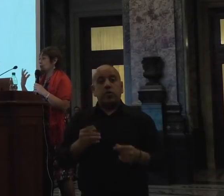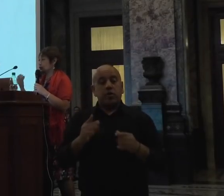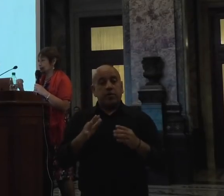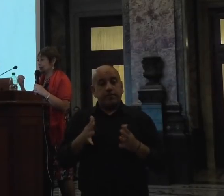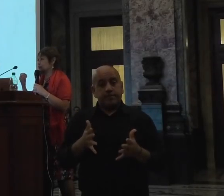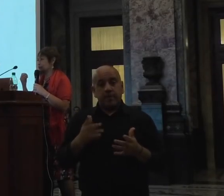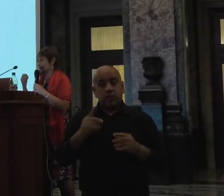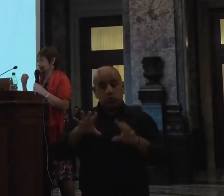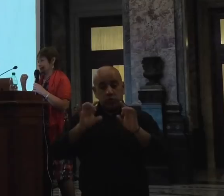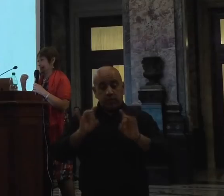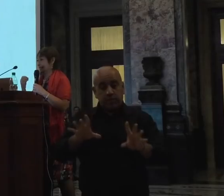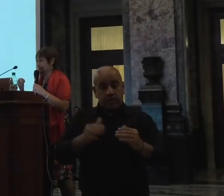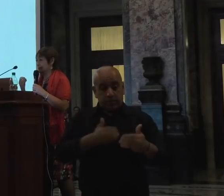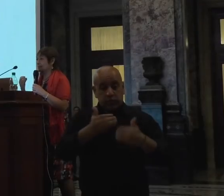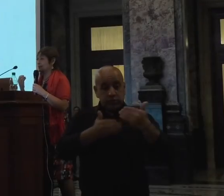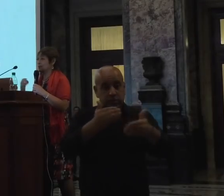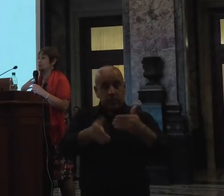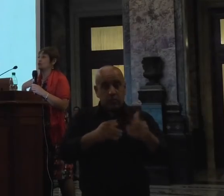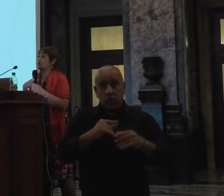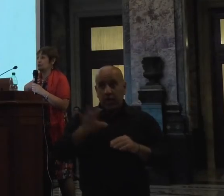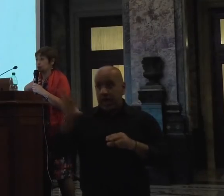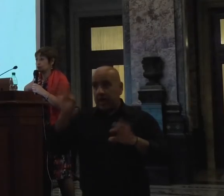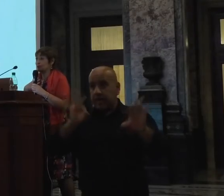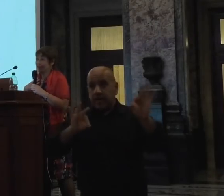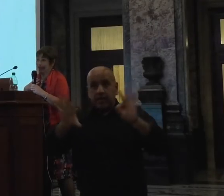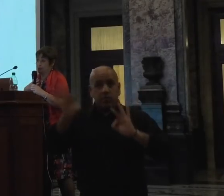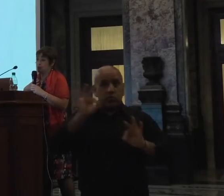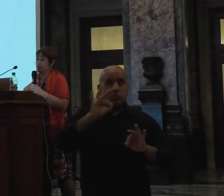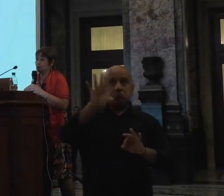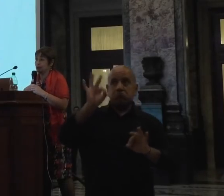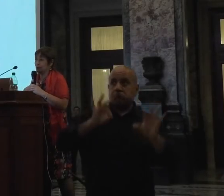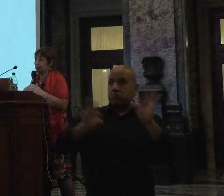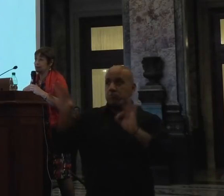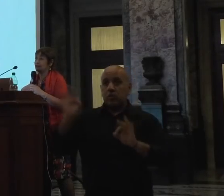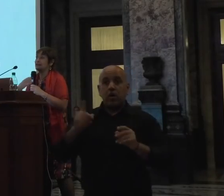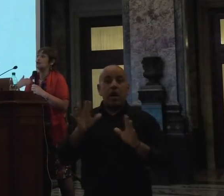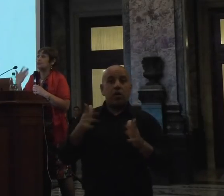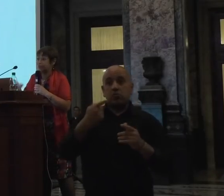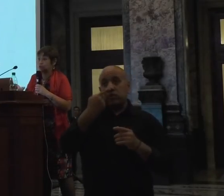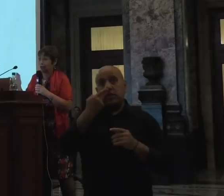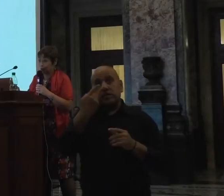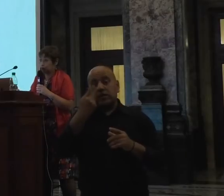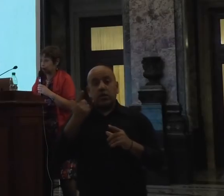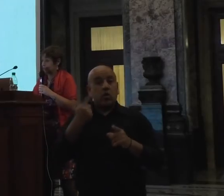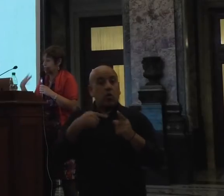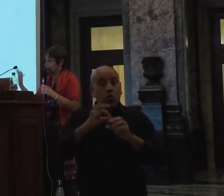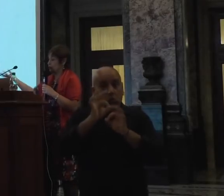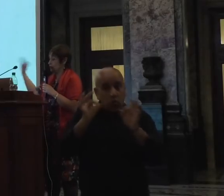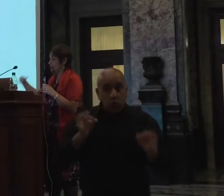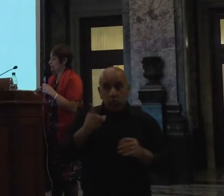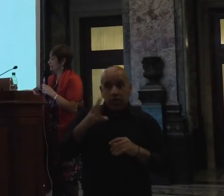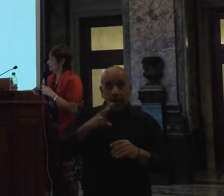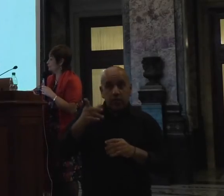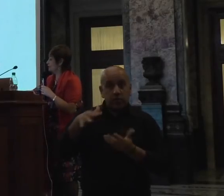solo procesamos selectivamente la información donde nosotros creemos que va a ocurrir algo interesante, sino también donde ocurre